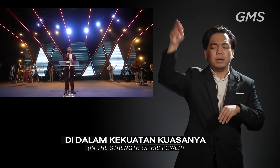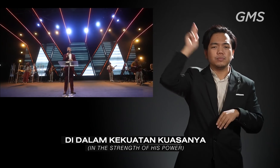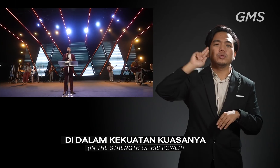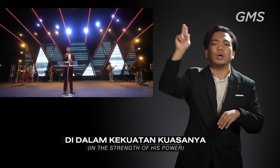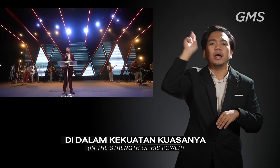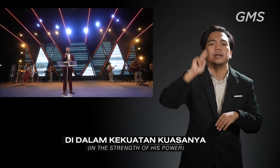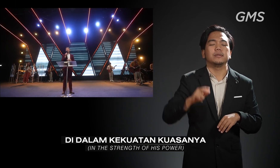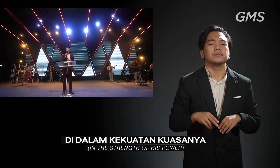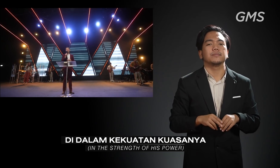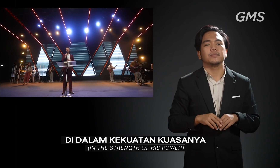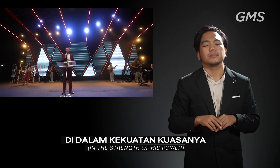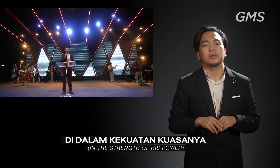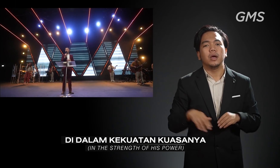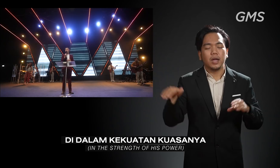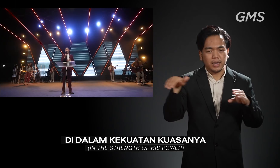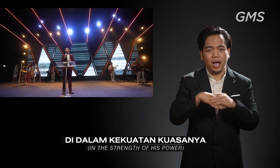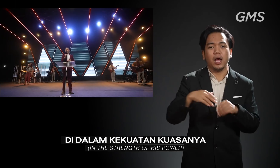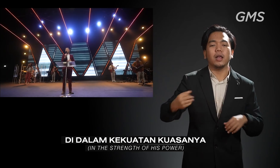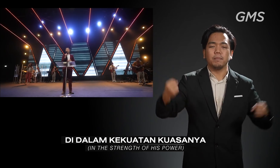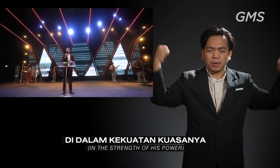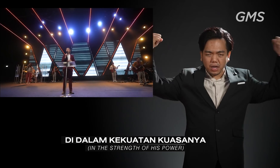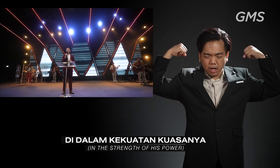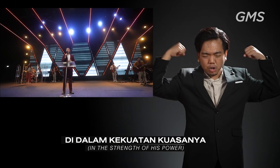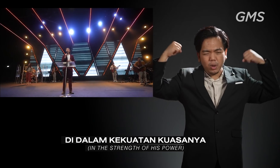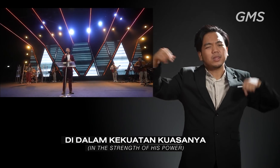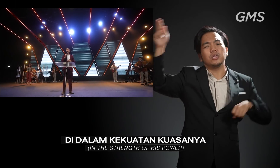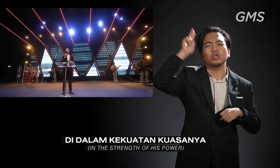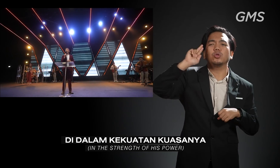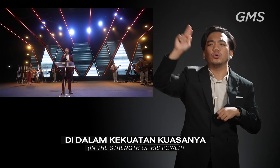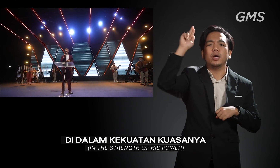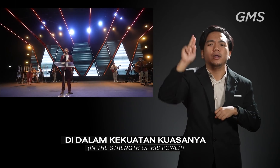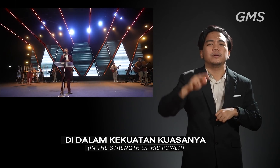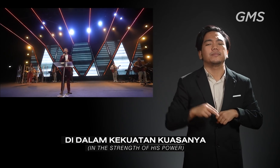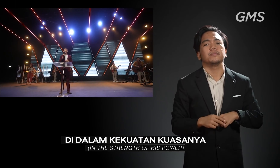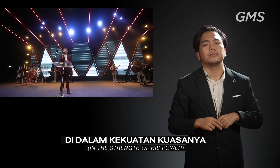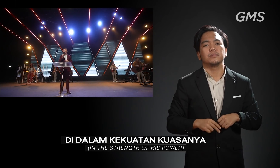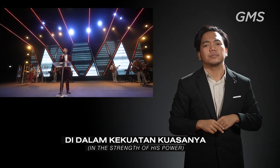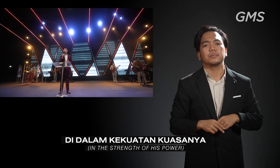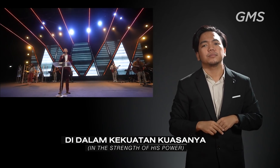di dalam kekuatan kuasa-Nya,